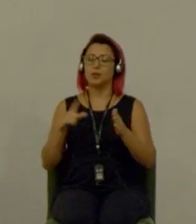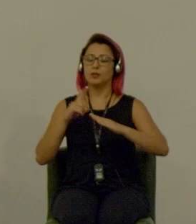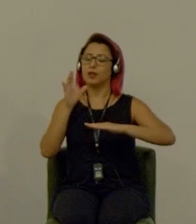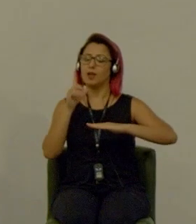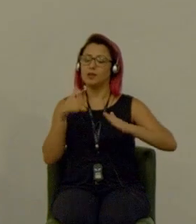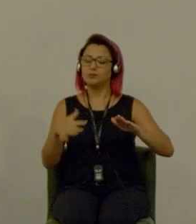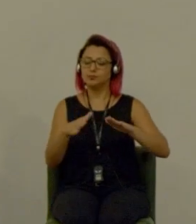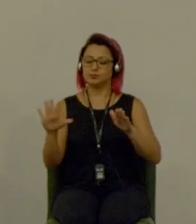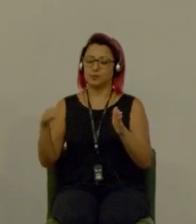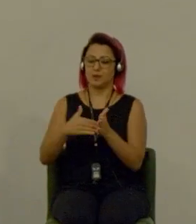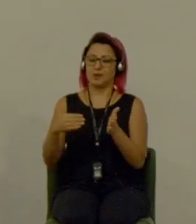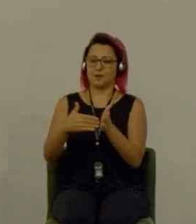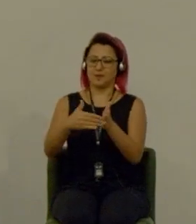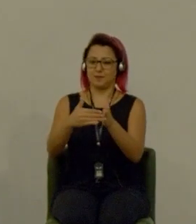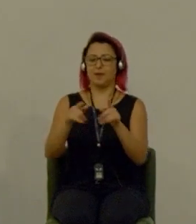vivants.